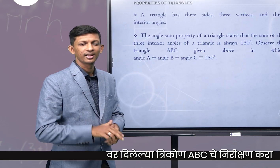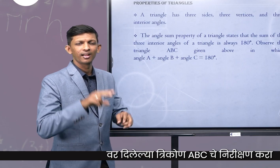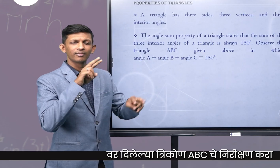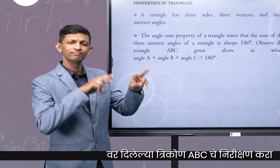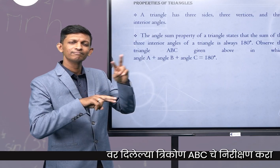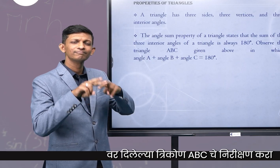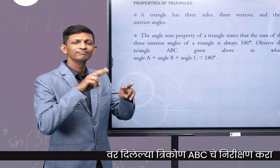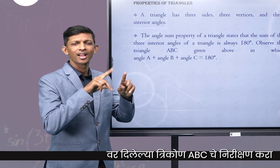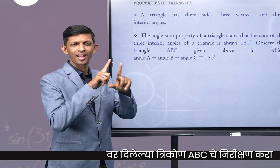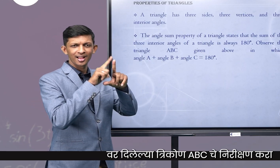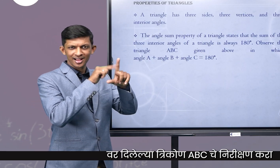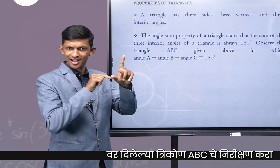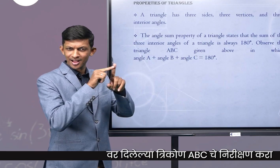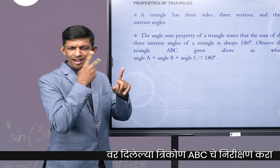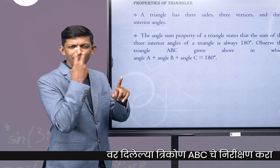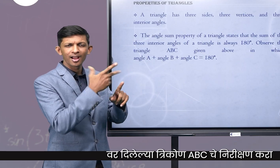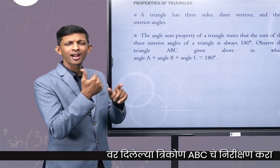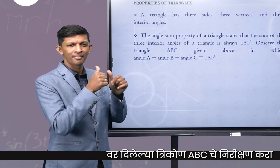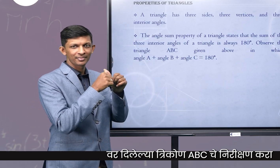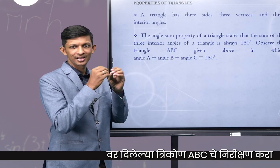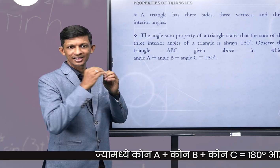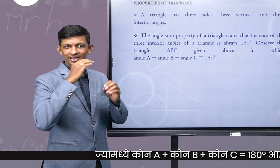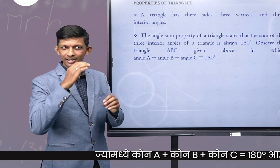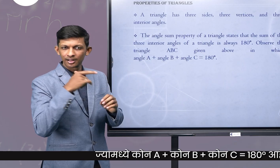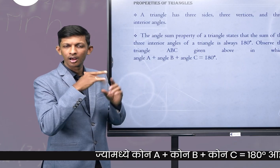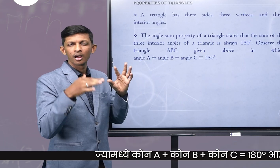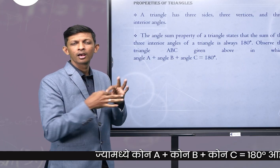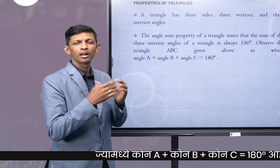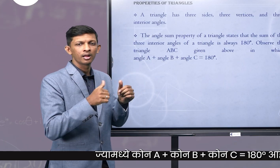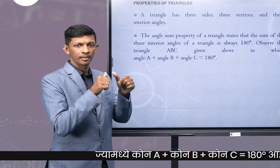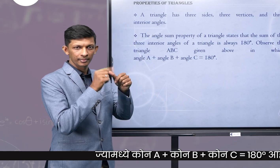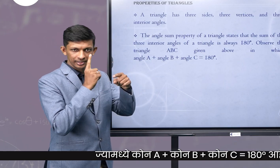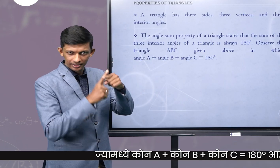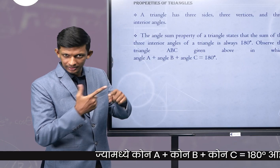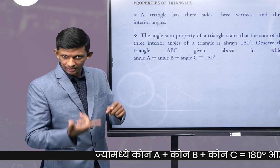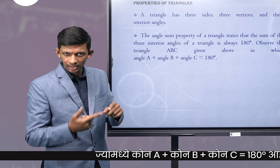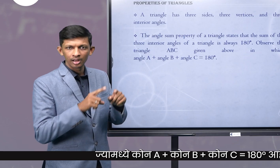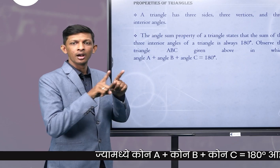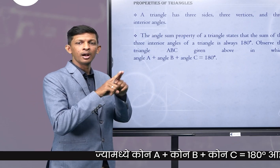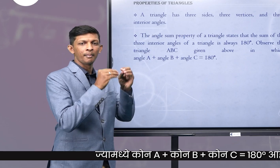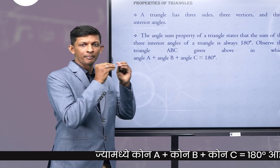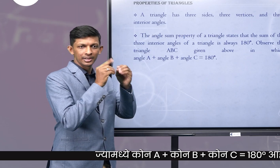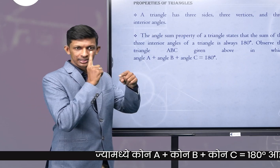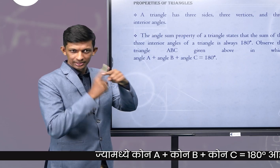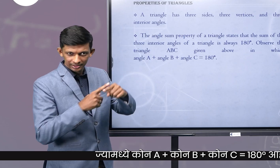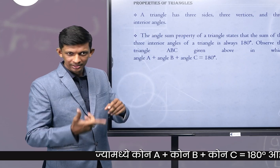वर दिलेल्या त्रिकोण ABC चे निरीक्षण करा, ज्यामध्ये कोन A अधिक कोन B अधिक कोन C